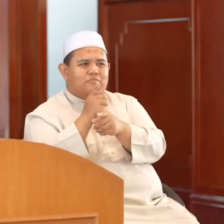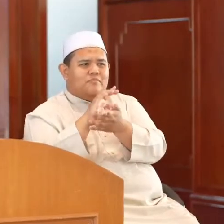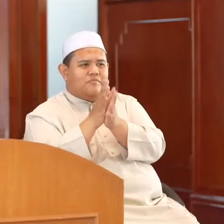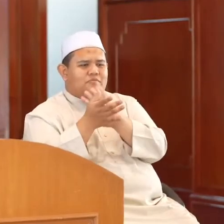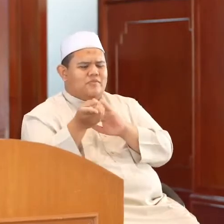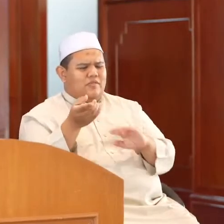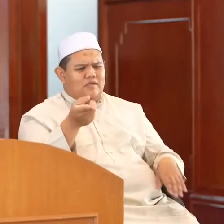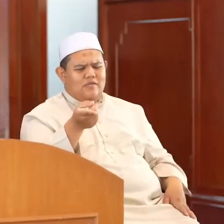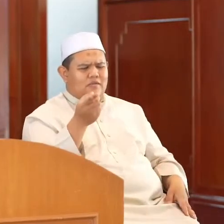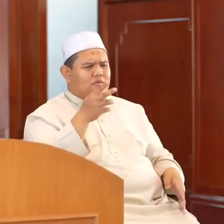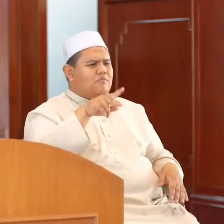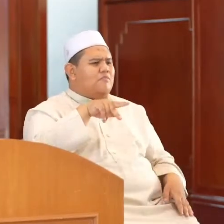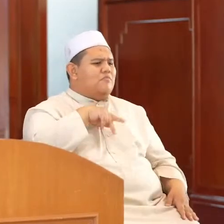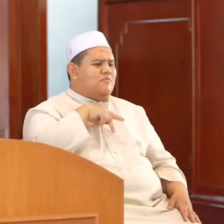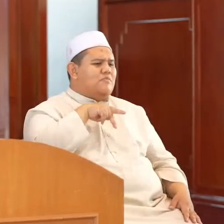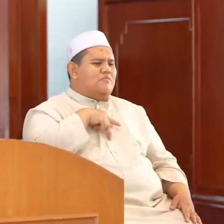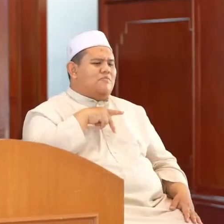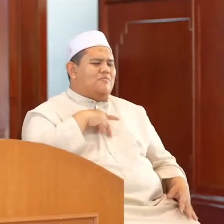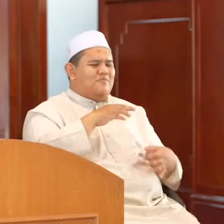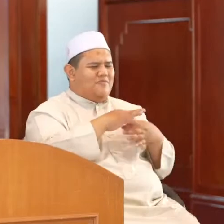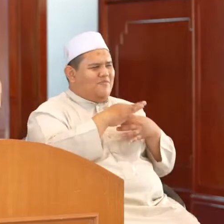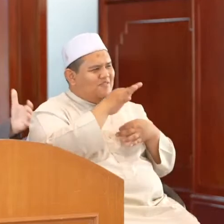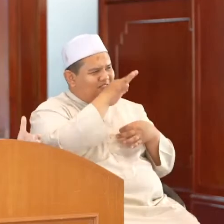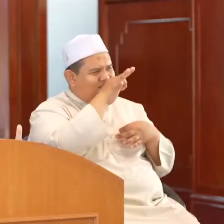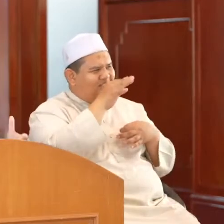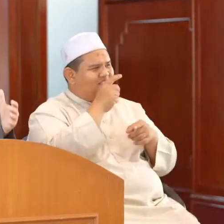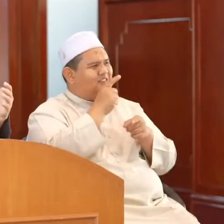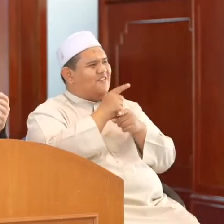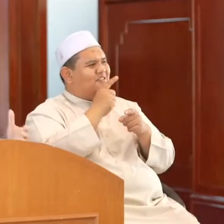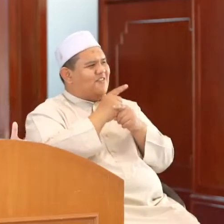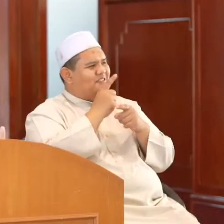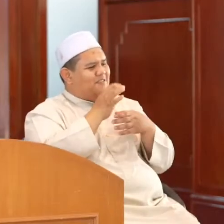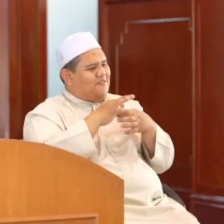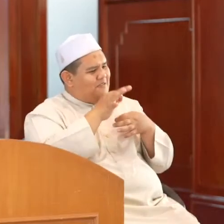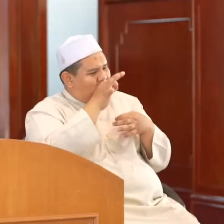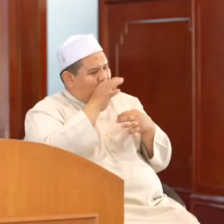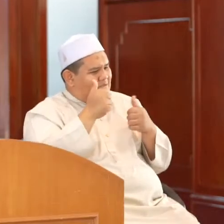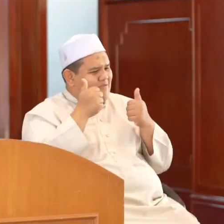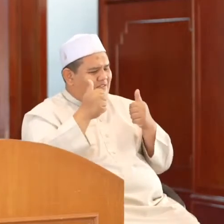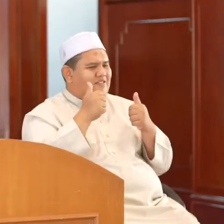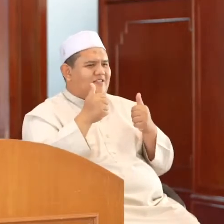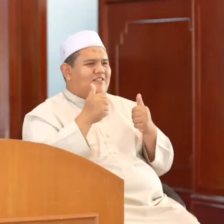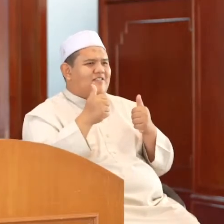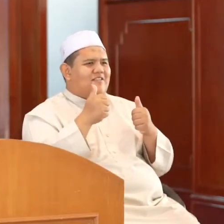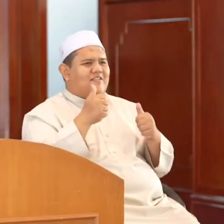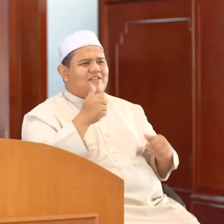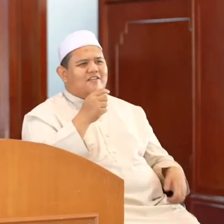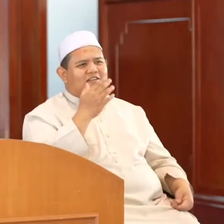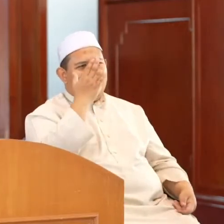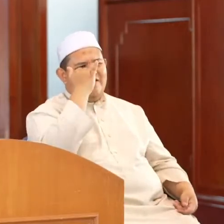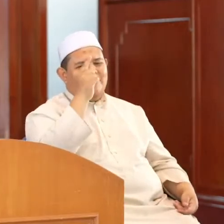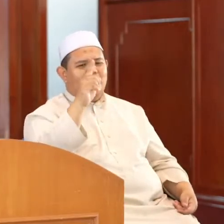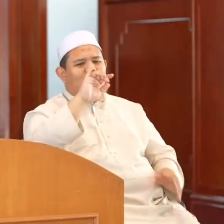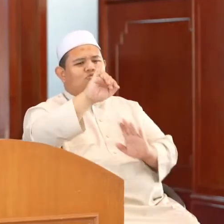dia punya semangat tu luar besar. Hak ni. Sebab apa?